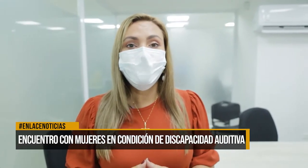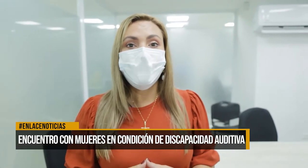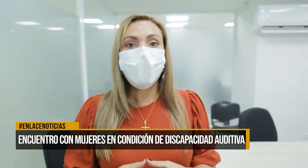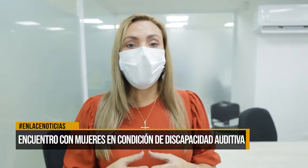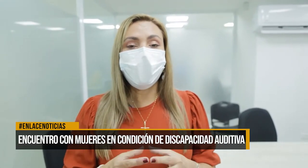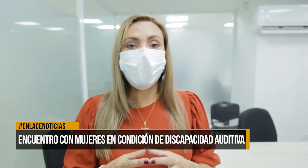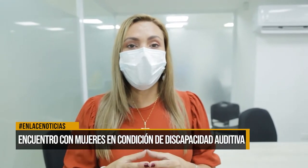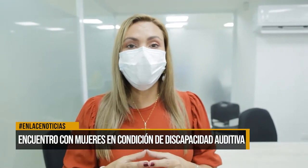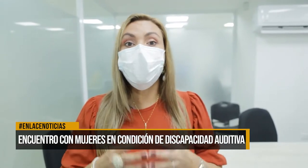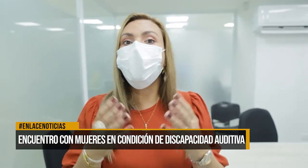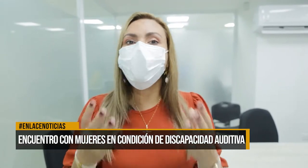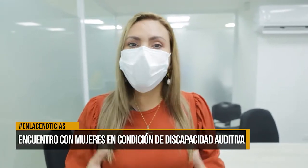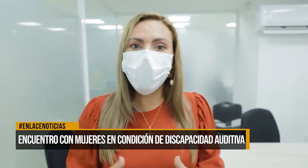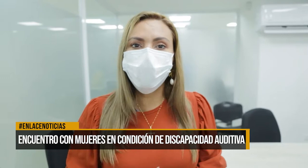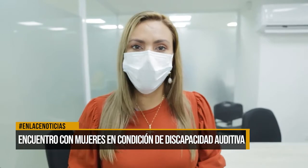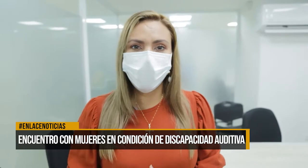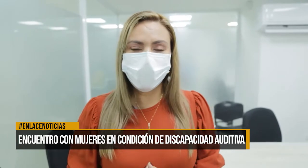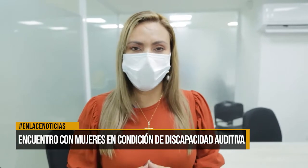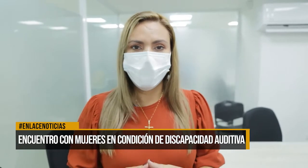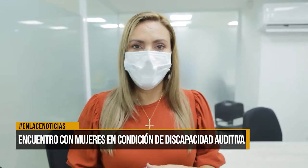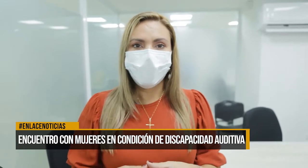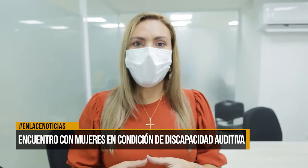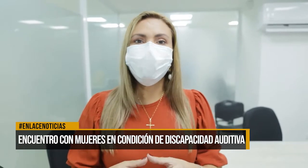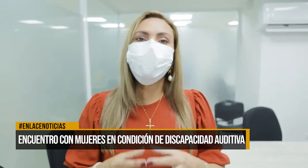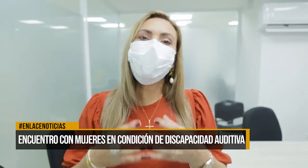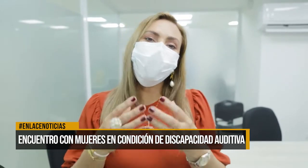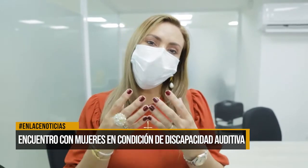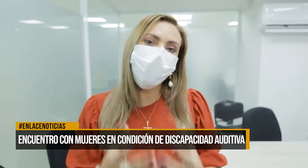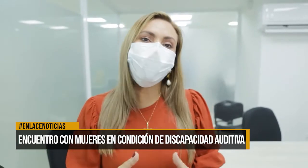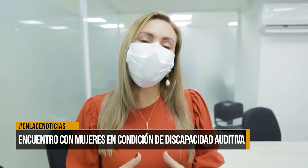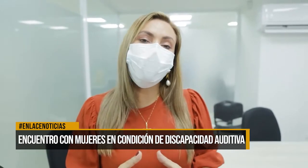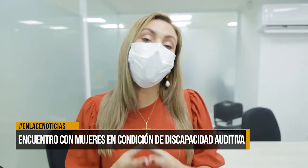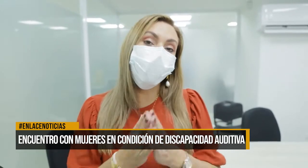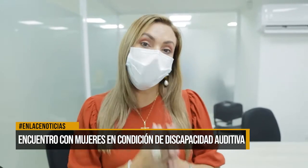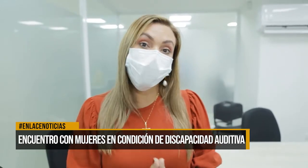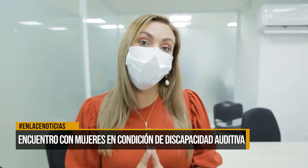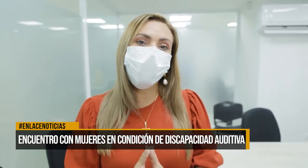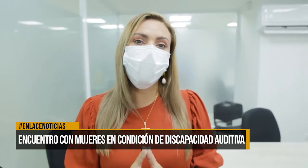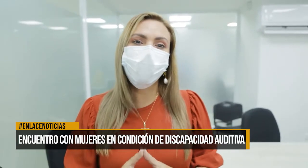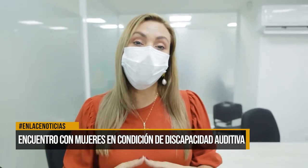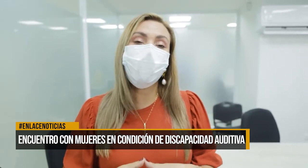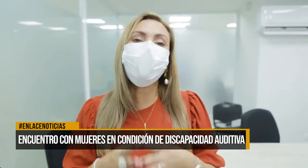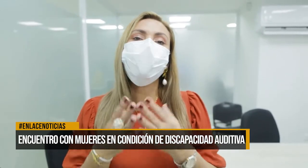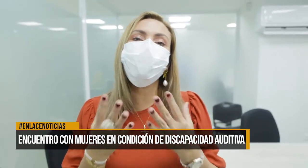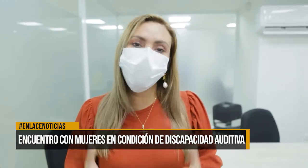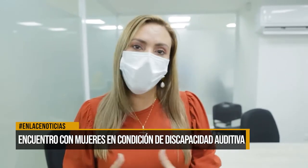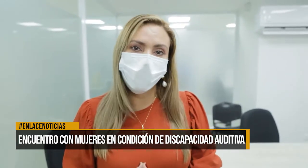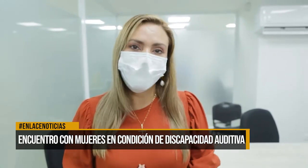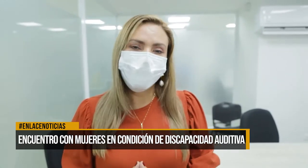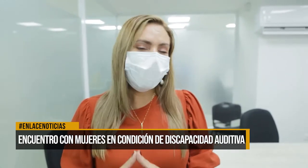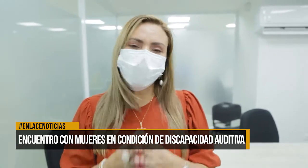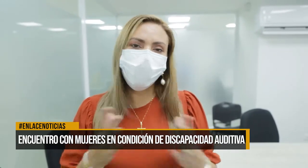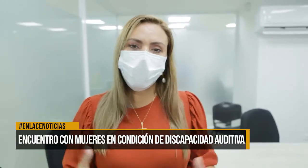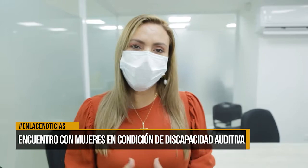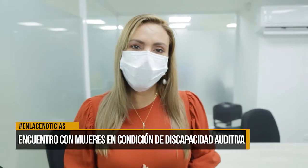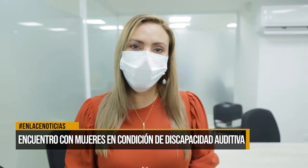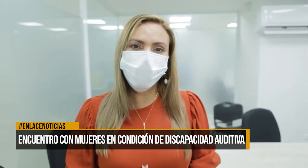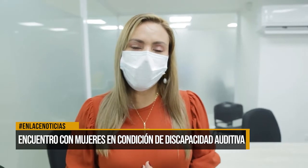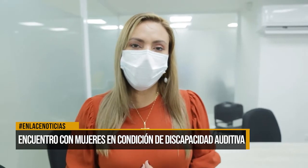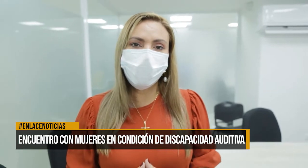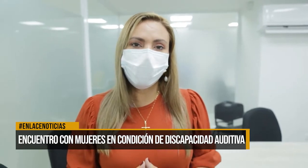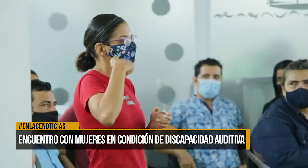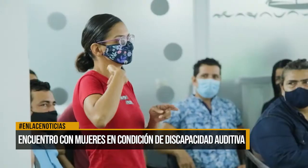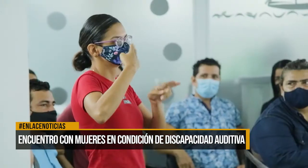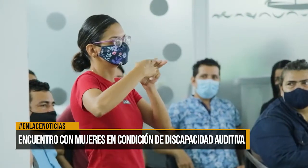Empoderadas lleva un mensaje contundente, que es no solamente la protección de la mujer, sino la inclusión de los diferentes